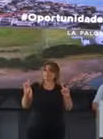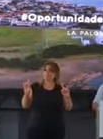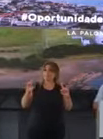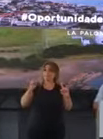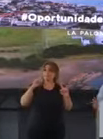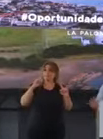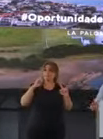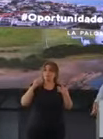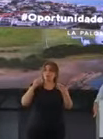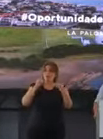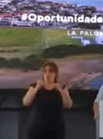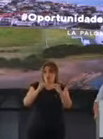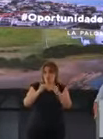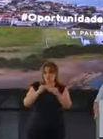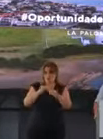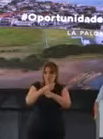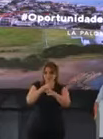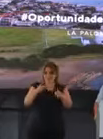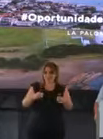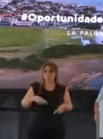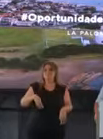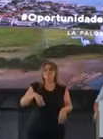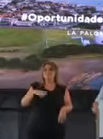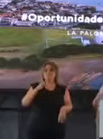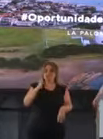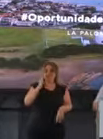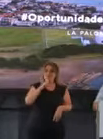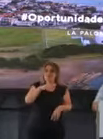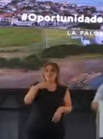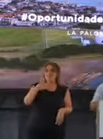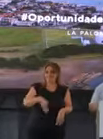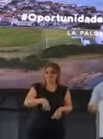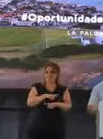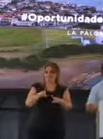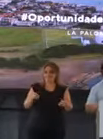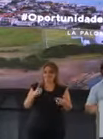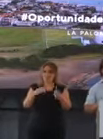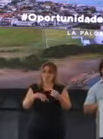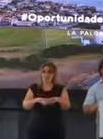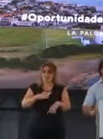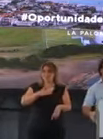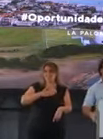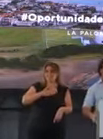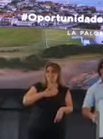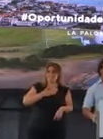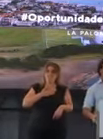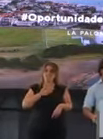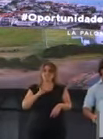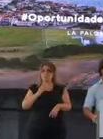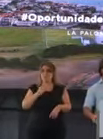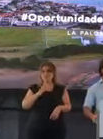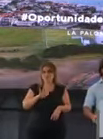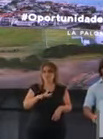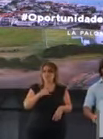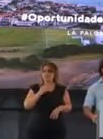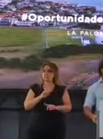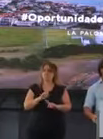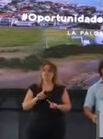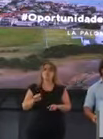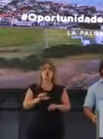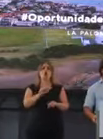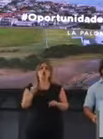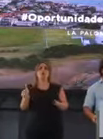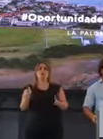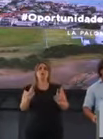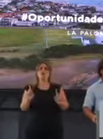compañero, yo sé que me van a entender. El exitismo en política es veneno. No le ganamos a